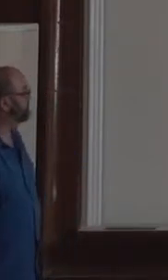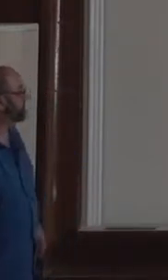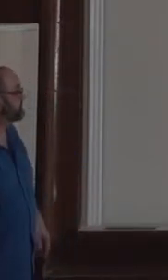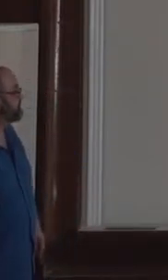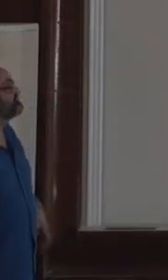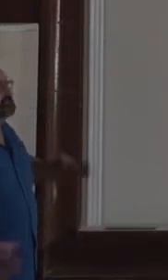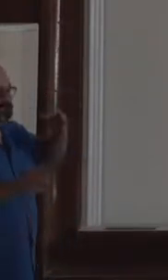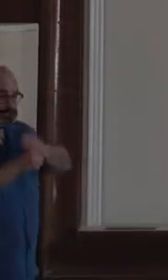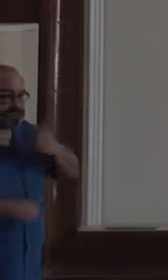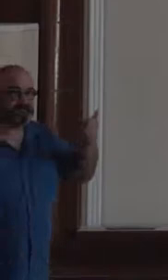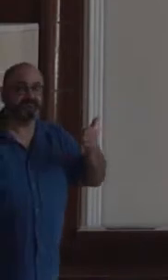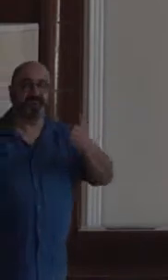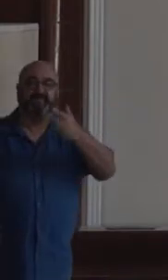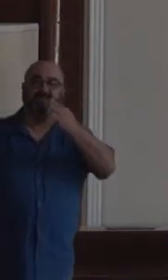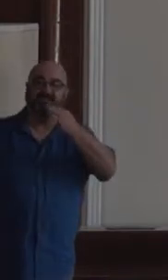Voilà pour les fixtures.